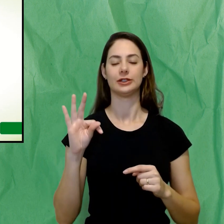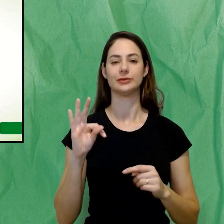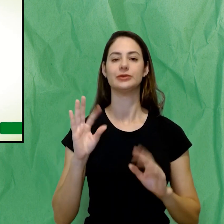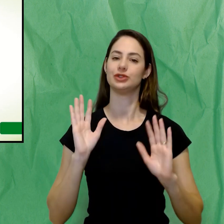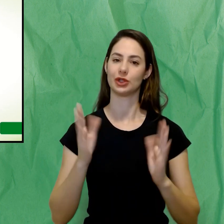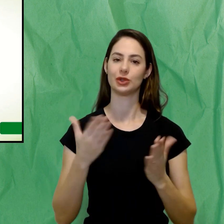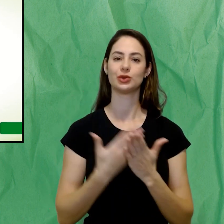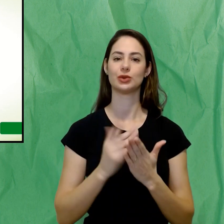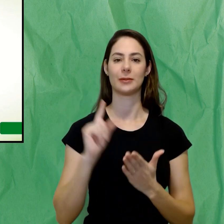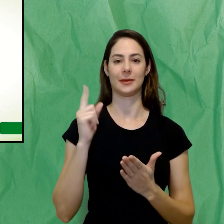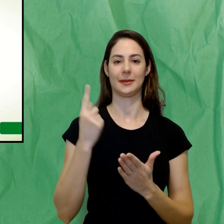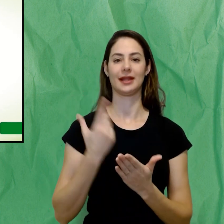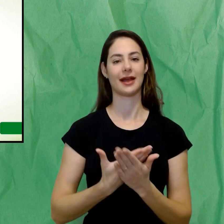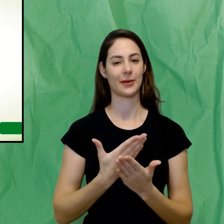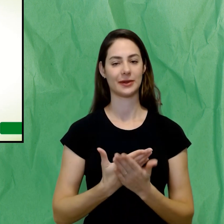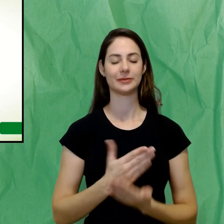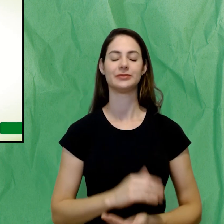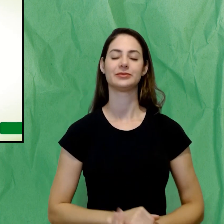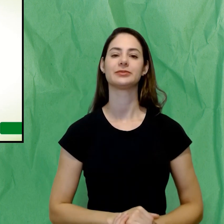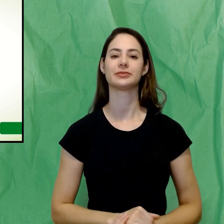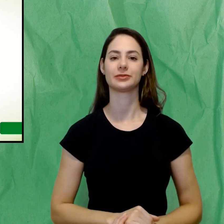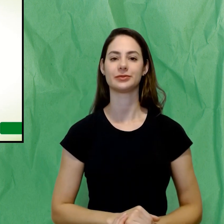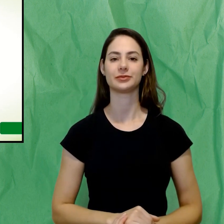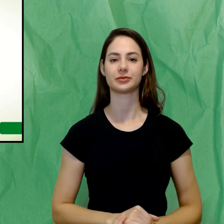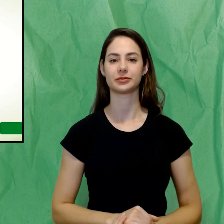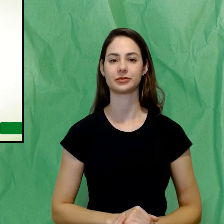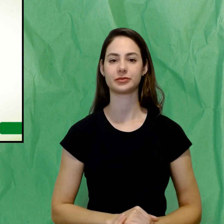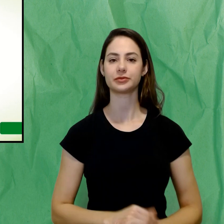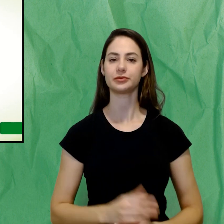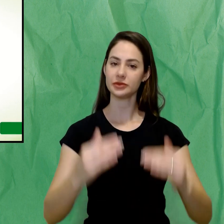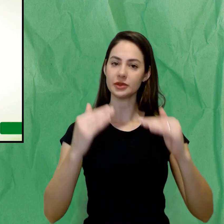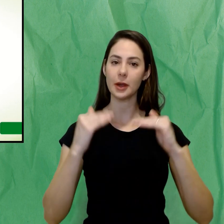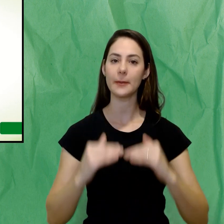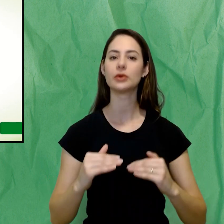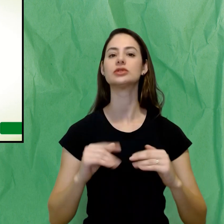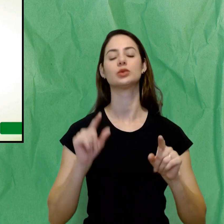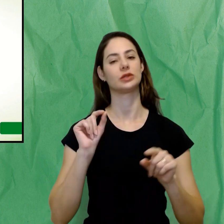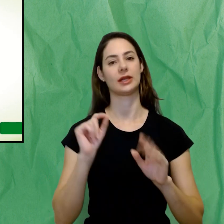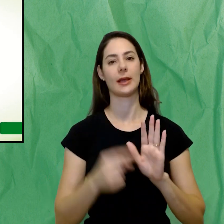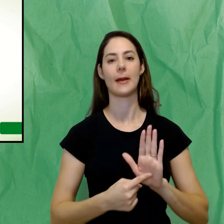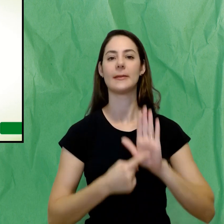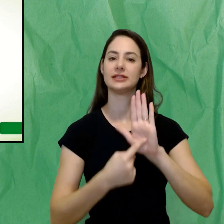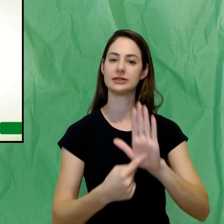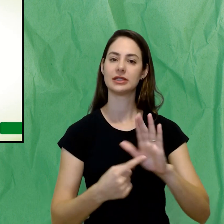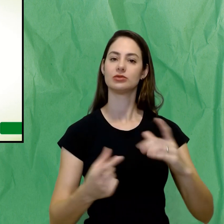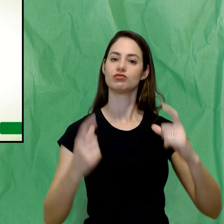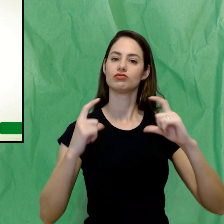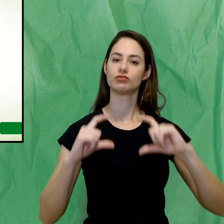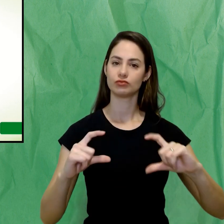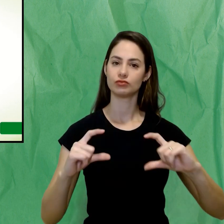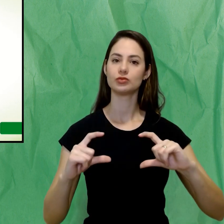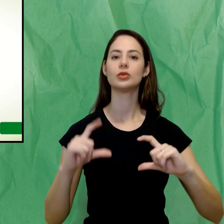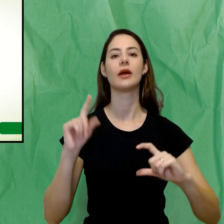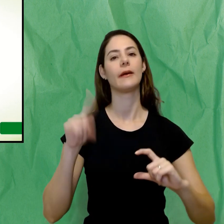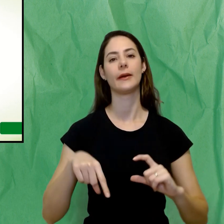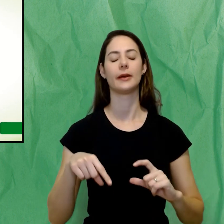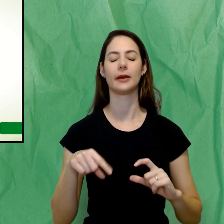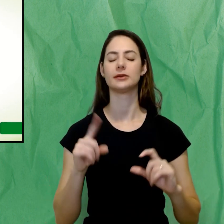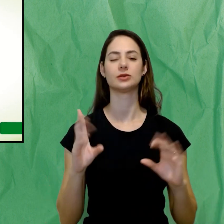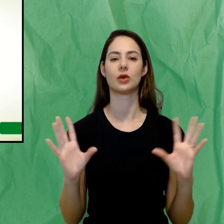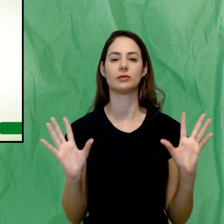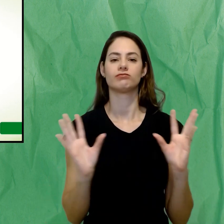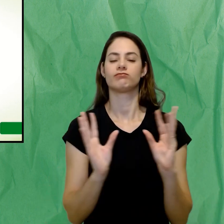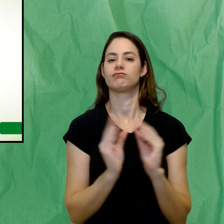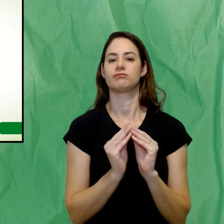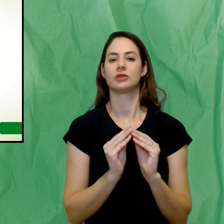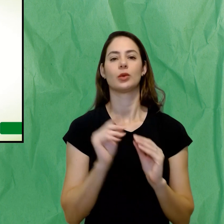lá na primeira aula do nosso curso. Seguido da apresentação dessa obra, uma apresentação que é bem